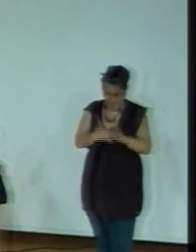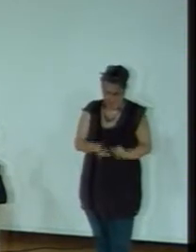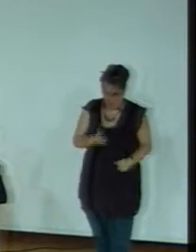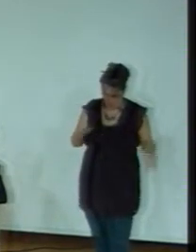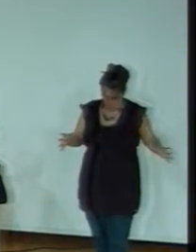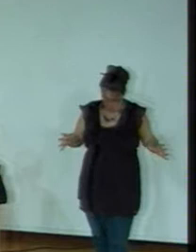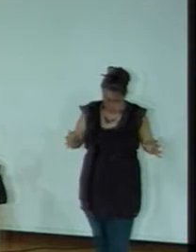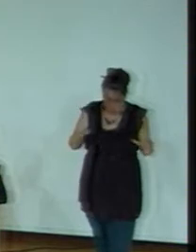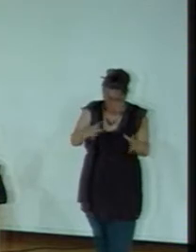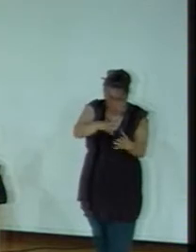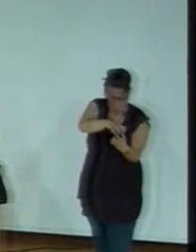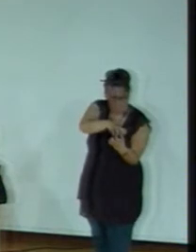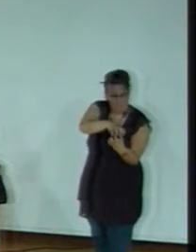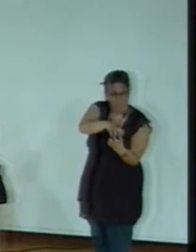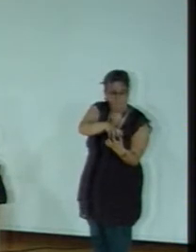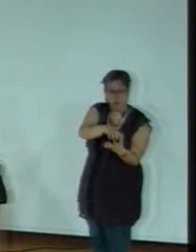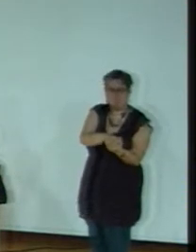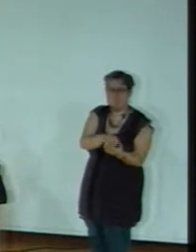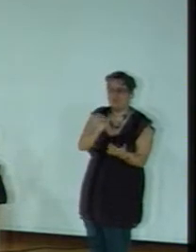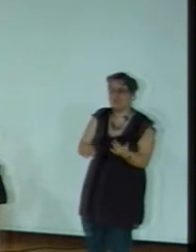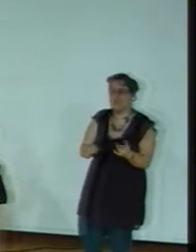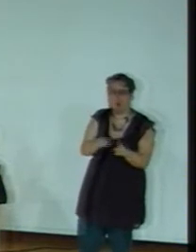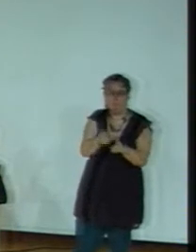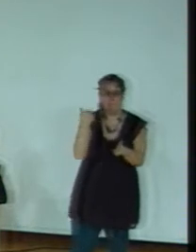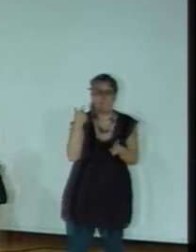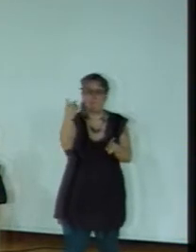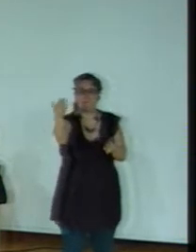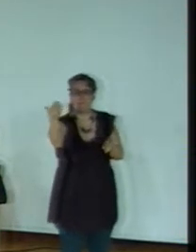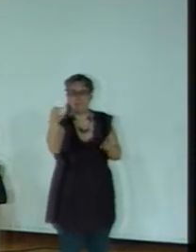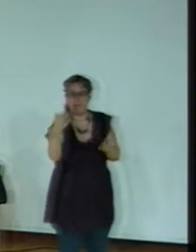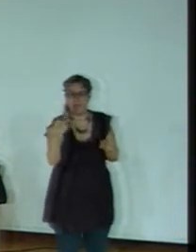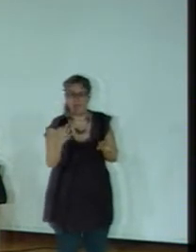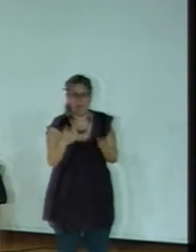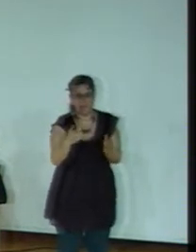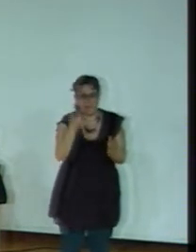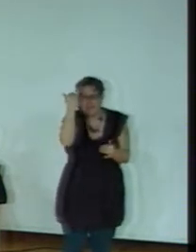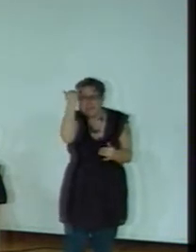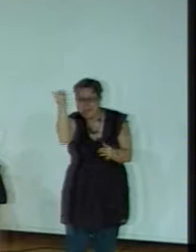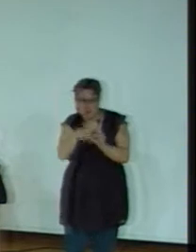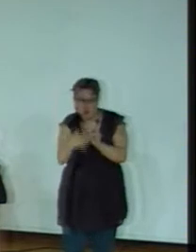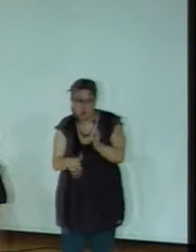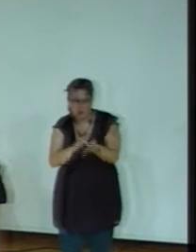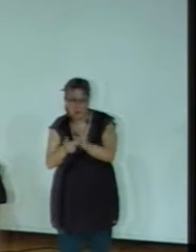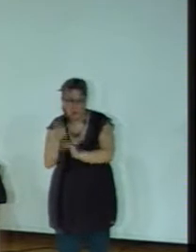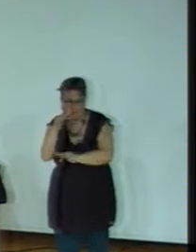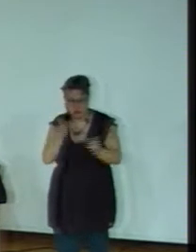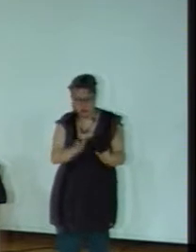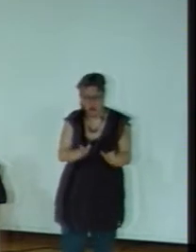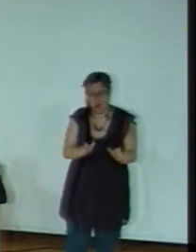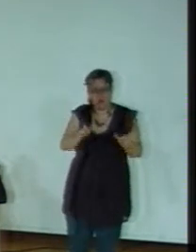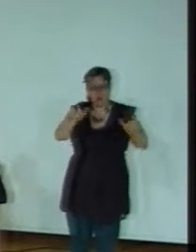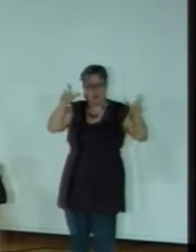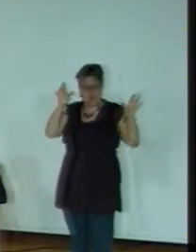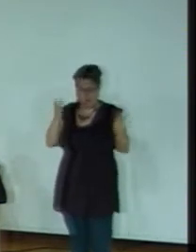Quelqu'un avait demandé effectivement des pistes de solutions techniques au problème de la surveillance. Une des pistes est effectivement l'utilisation de